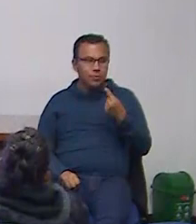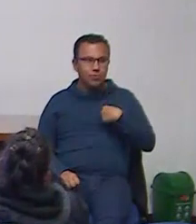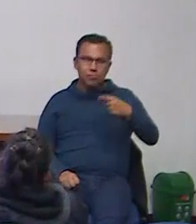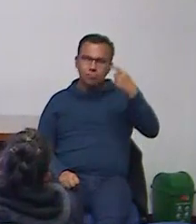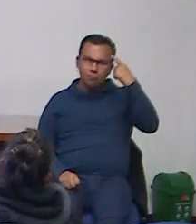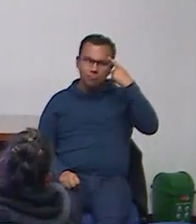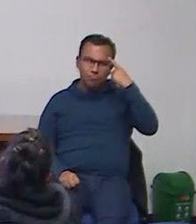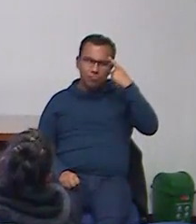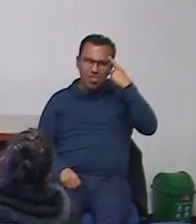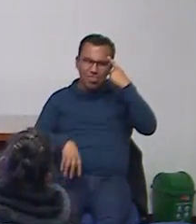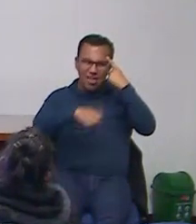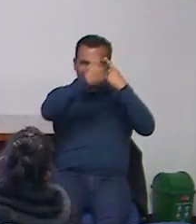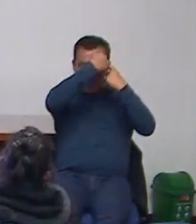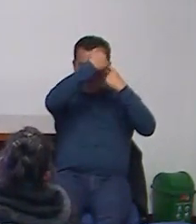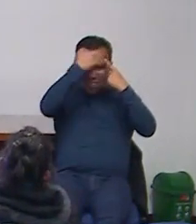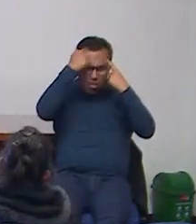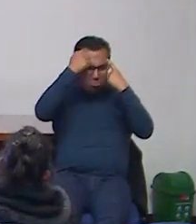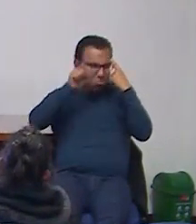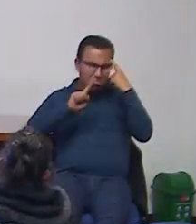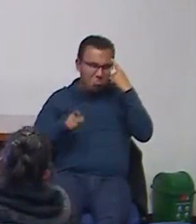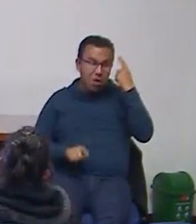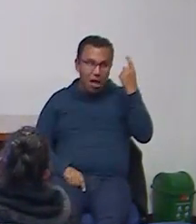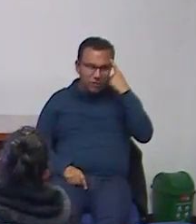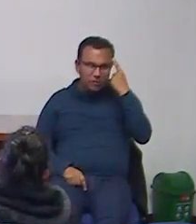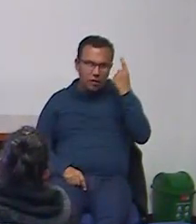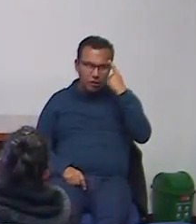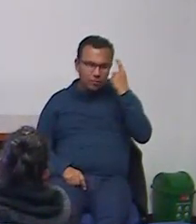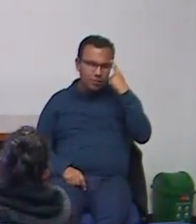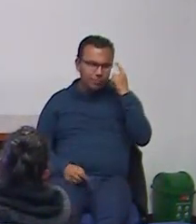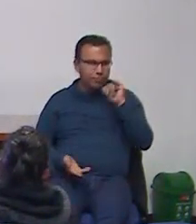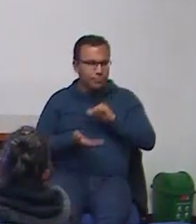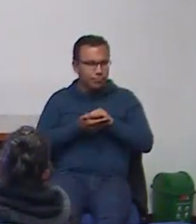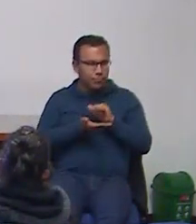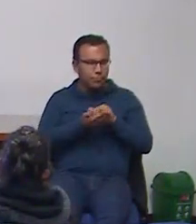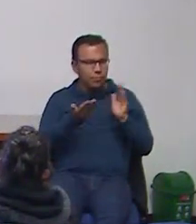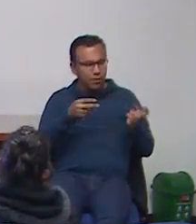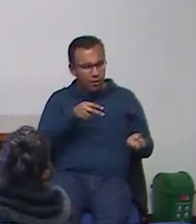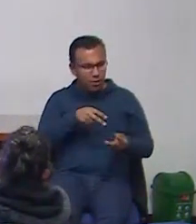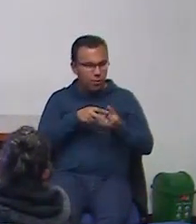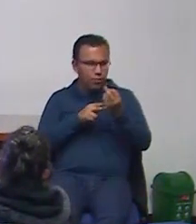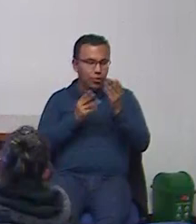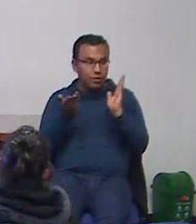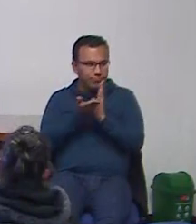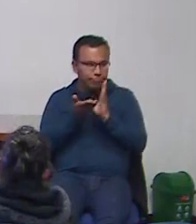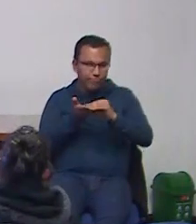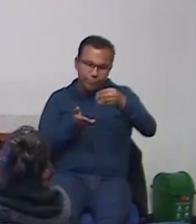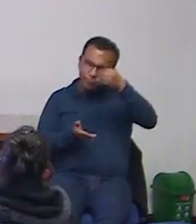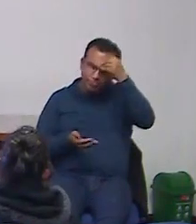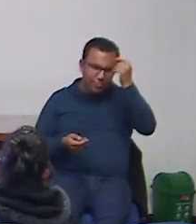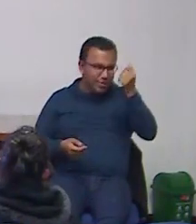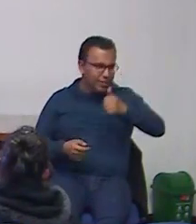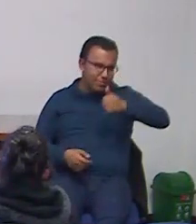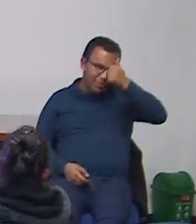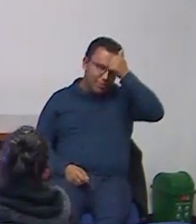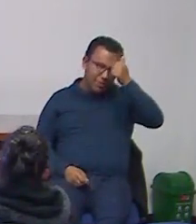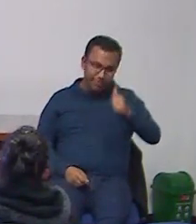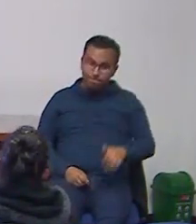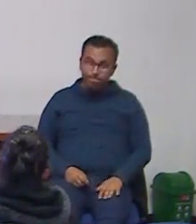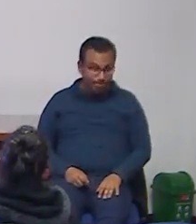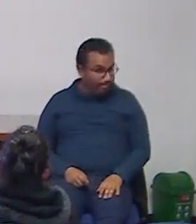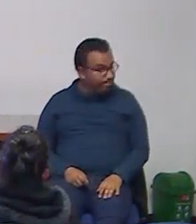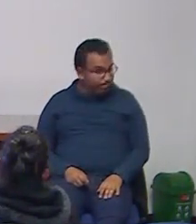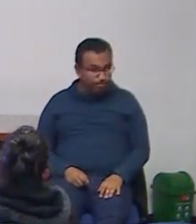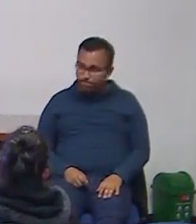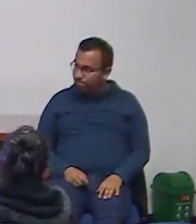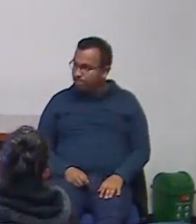lleva en la mente no se lo quita nadie entonces por eso el tema de la educación y estudiar es clave y super importante Entonces eso